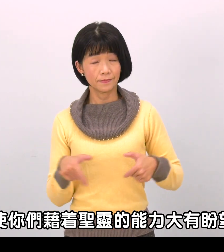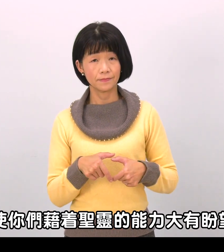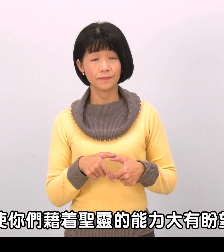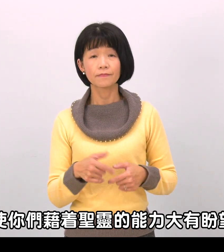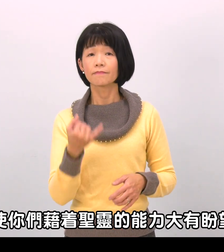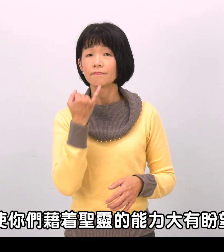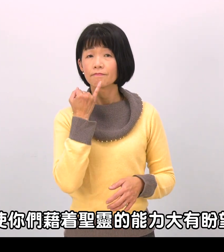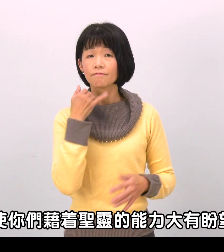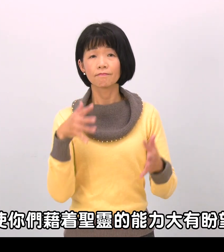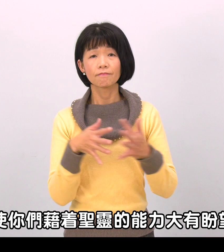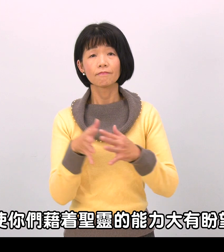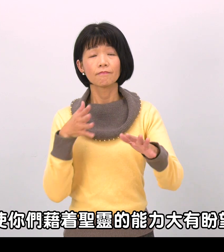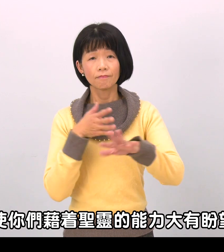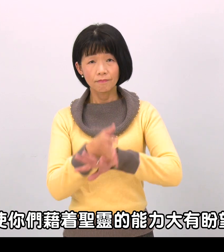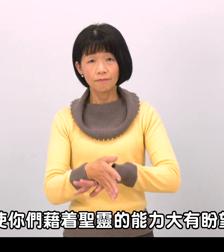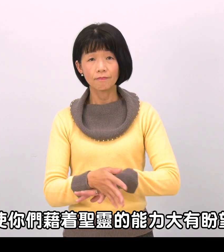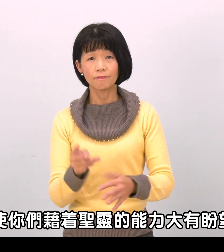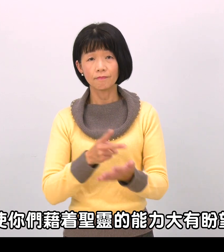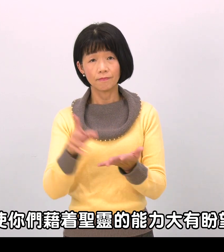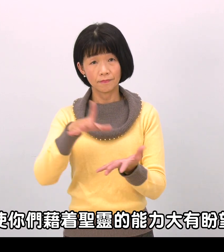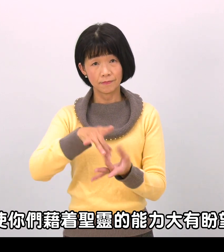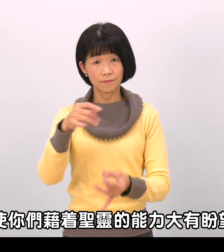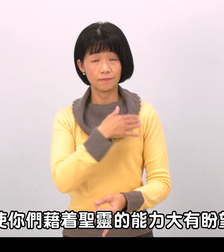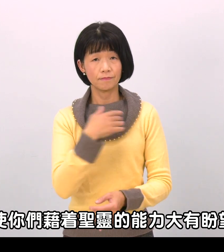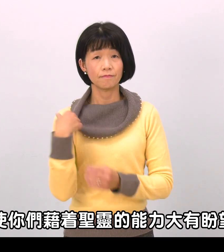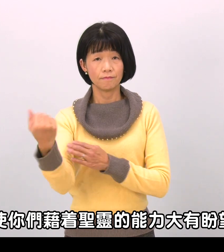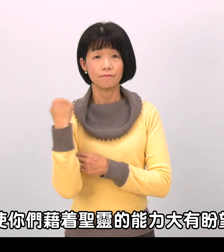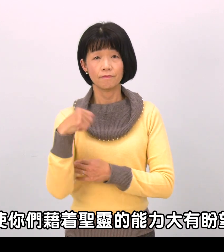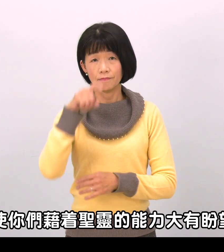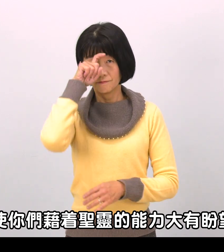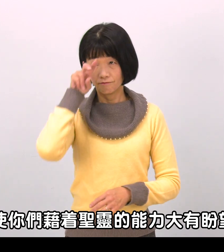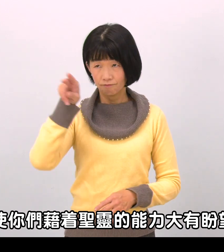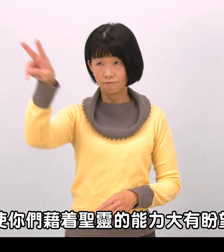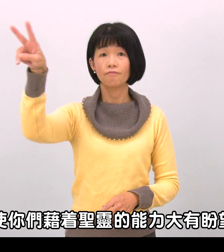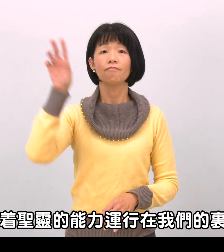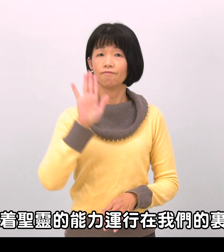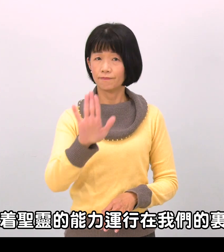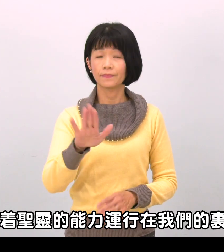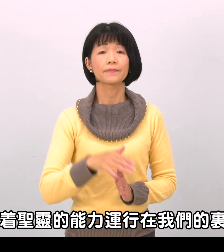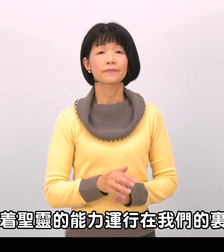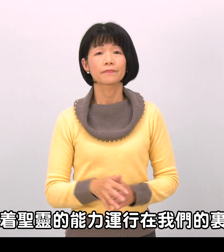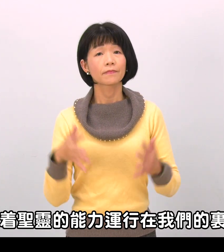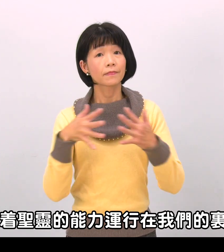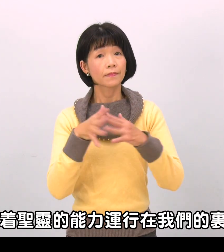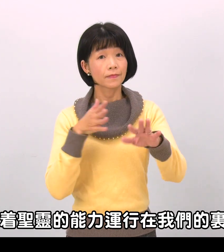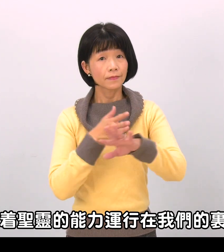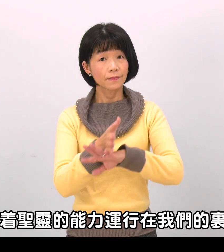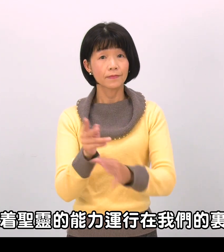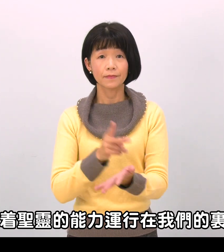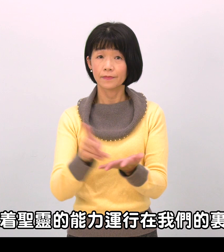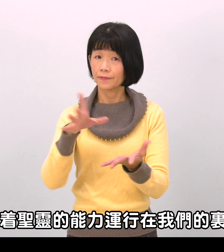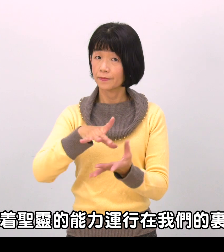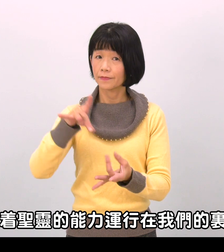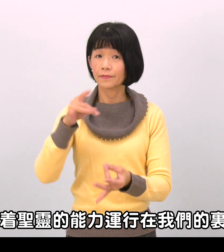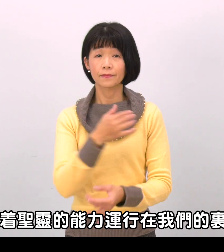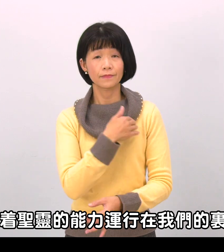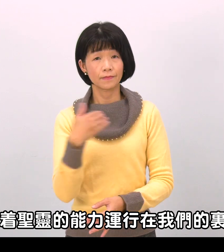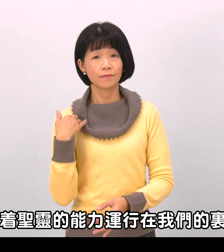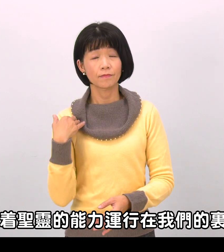借着圣灵的能力大有盼望。借着圣灵的能力运行在我们的